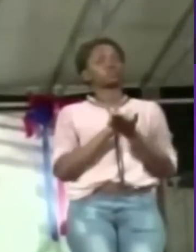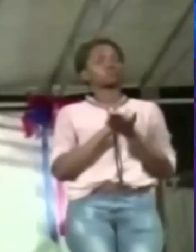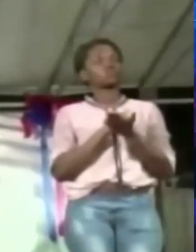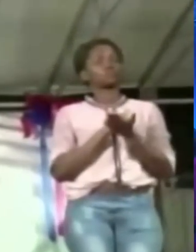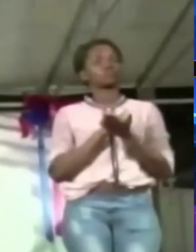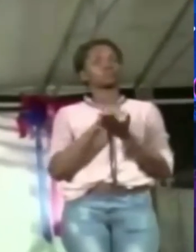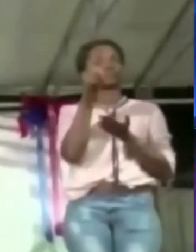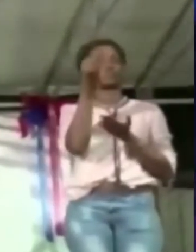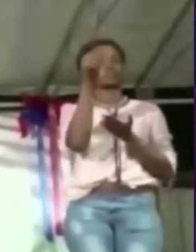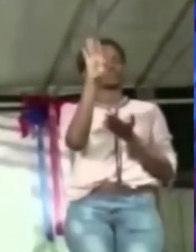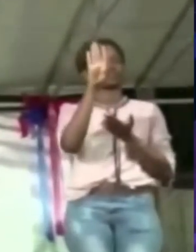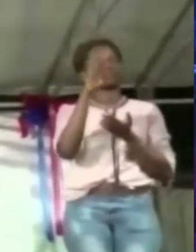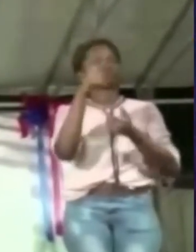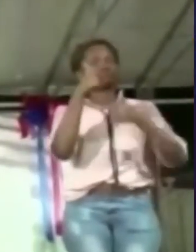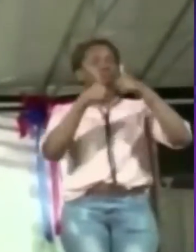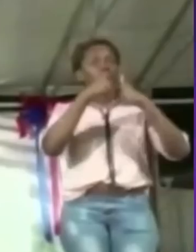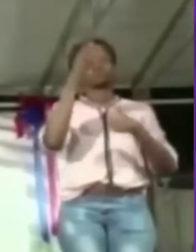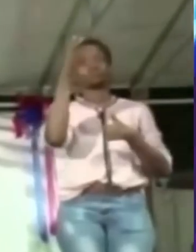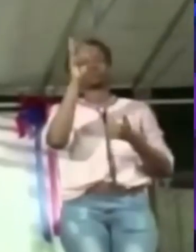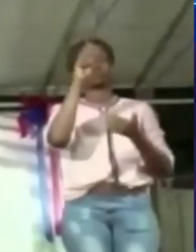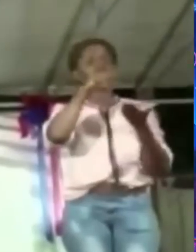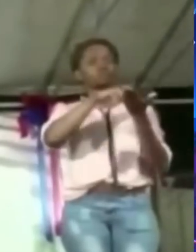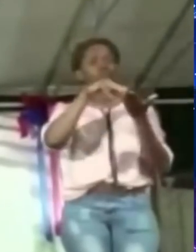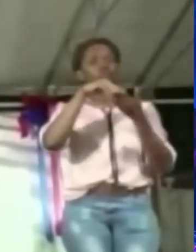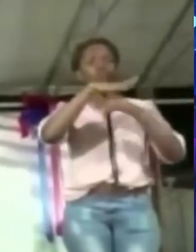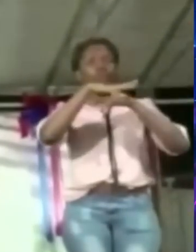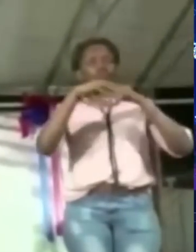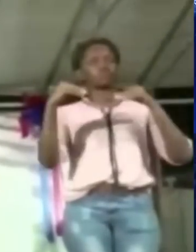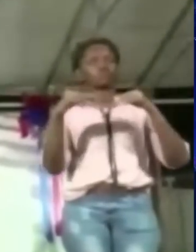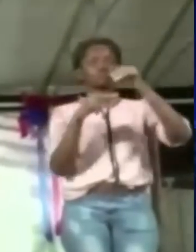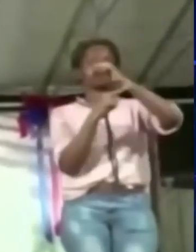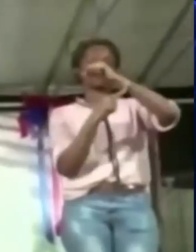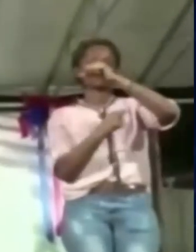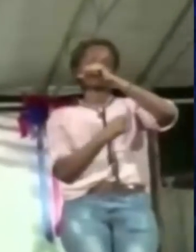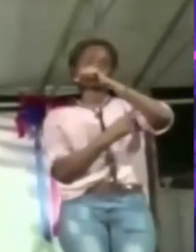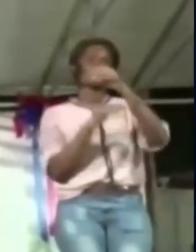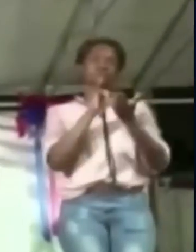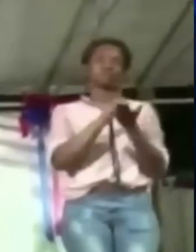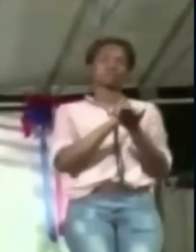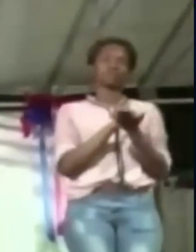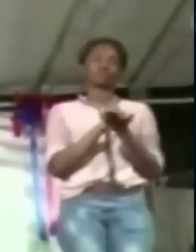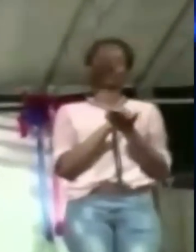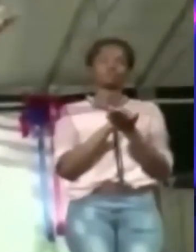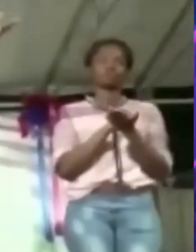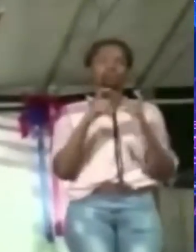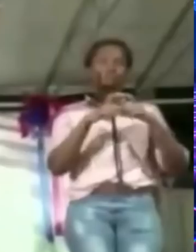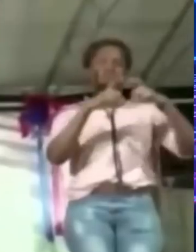coûter entre 14 et 16 millions de dollars pour ça, parce que c'est bon, sauf pour.